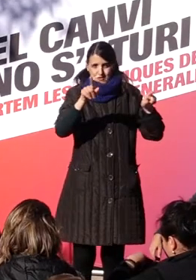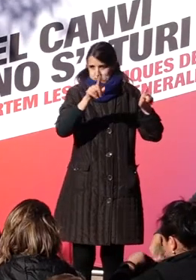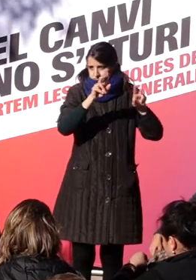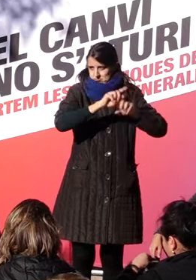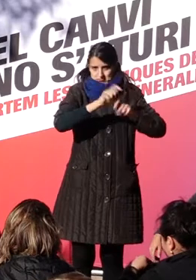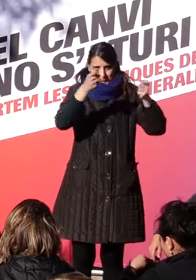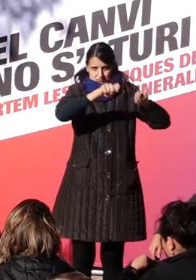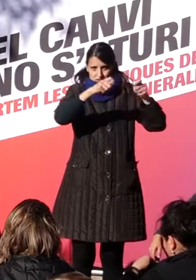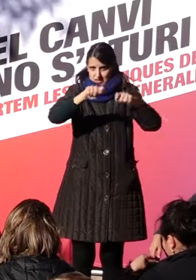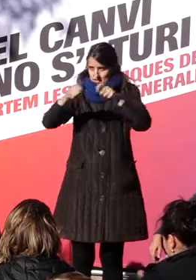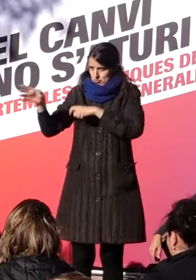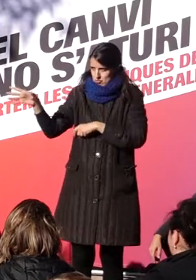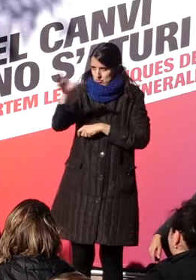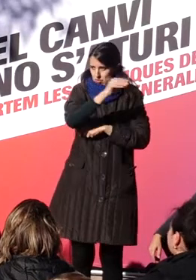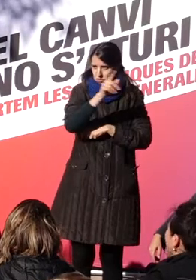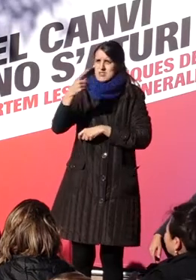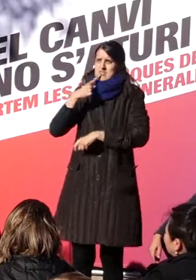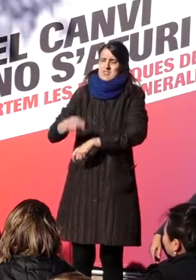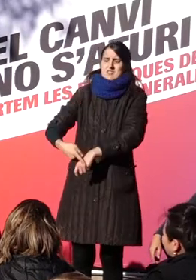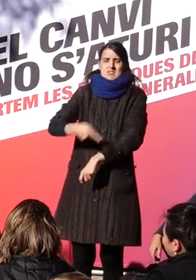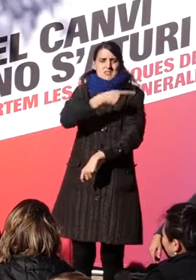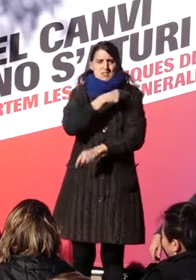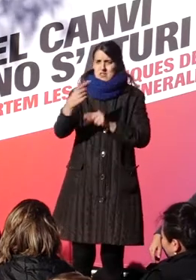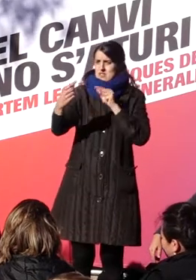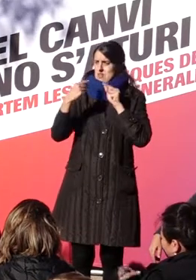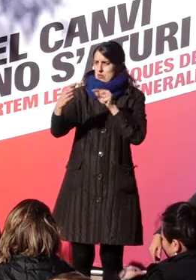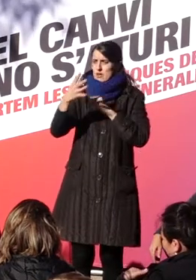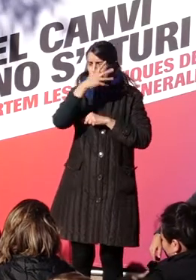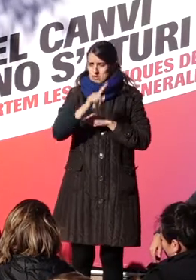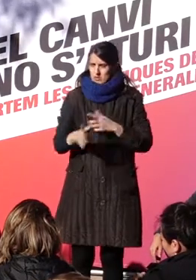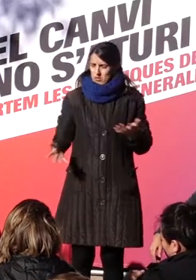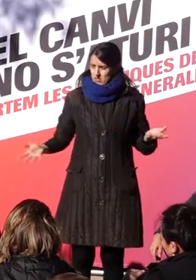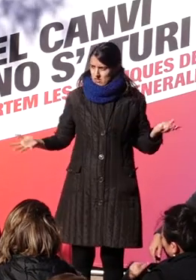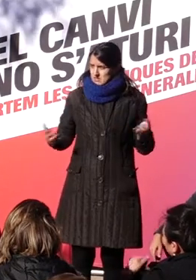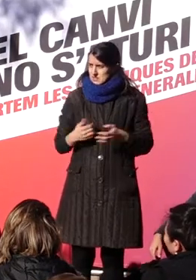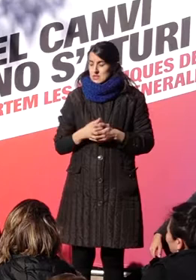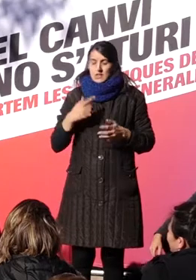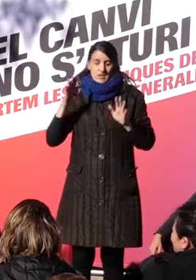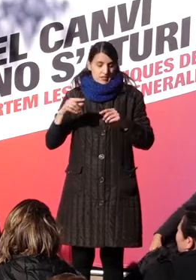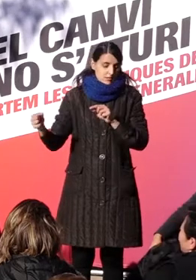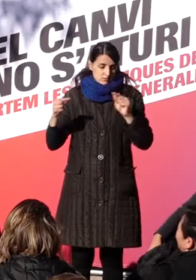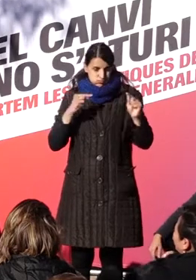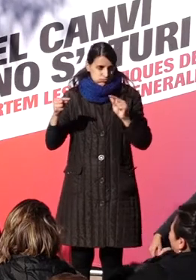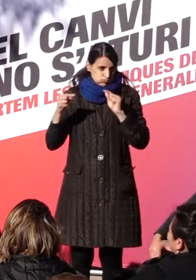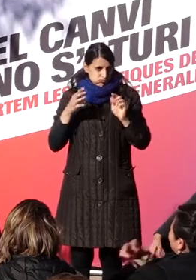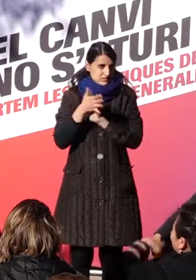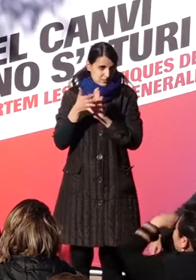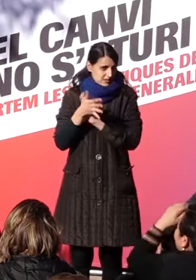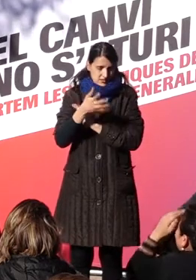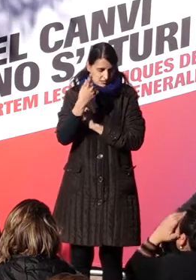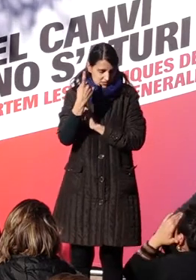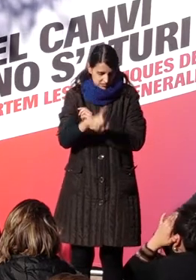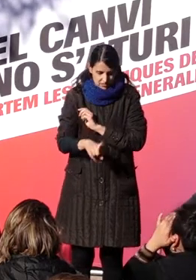y dijo sois unos exagerados los maximalistas no se pueden negociar con vosotros y finalmente después de un diálogo a largo que me ahorro pero que es bastante chistoso